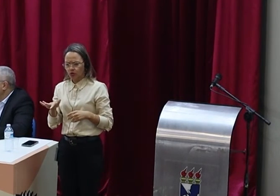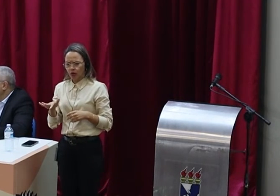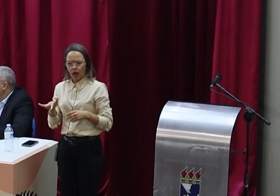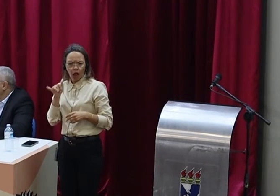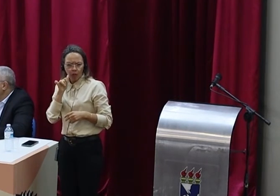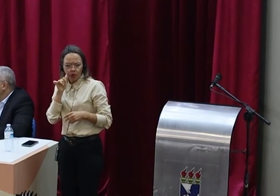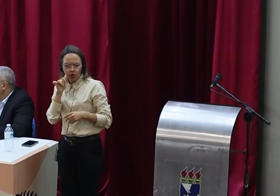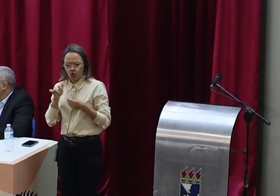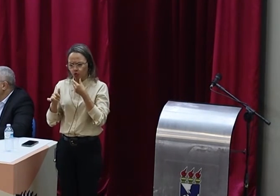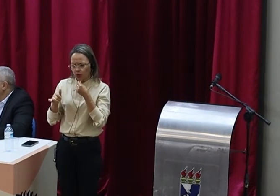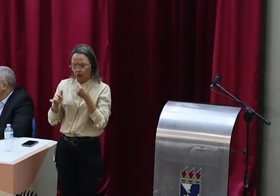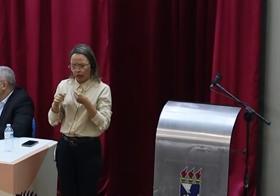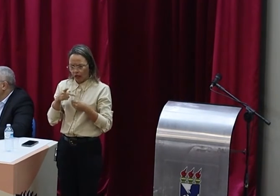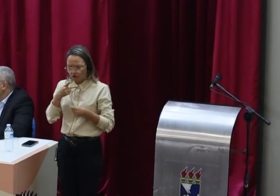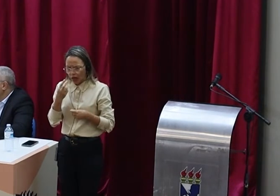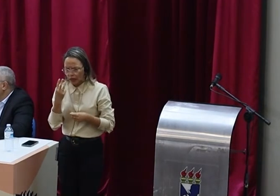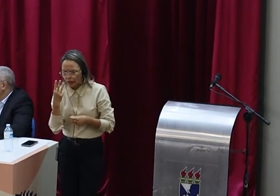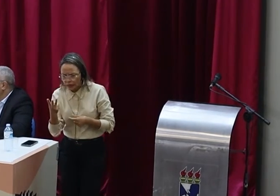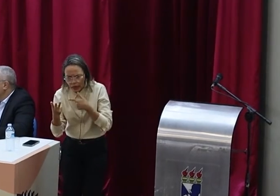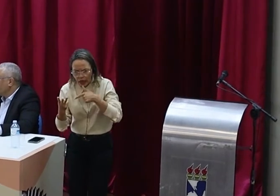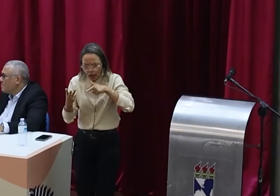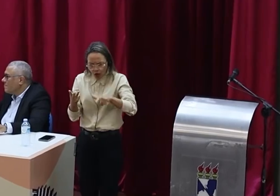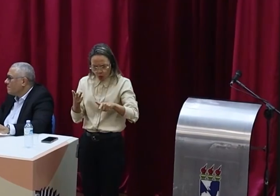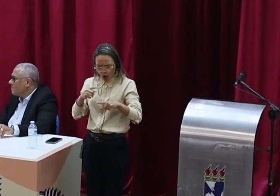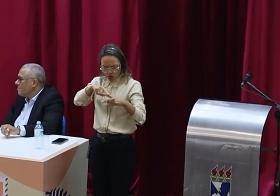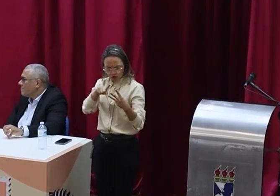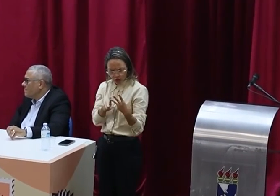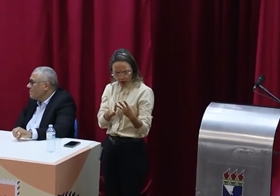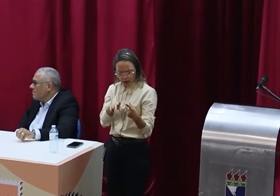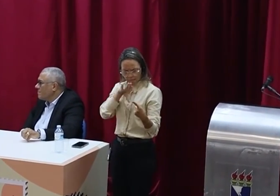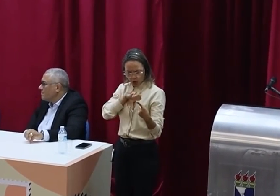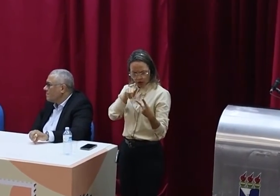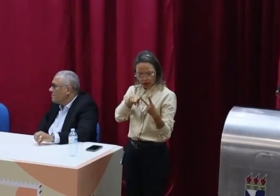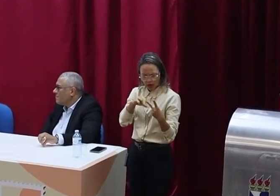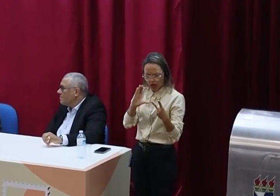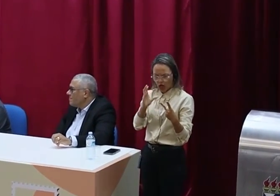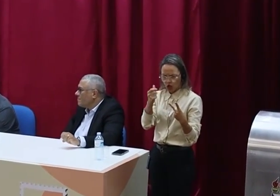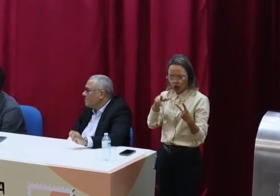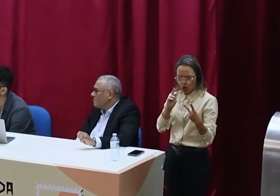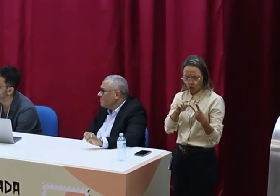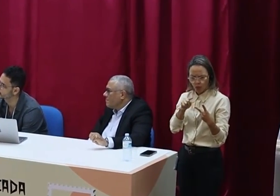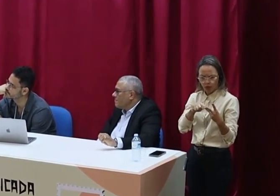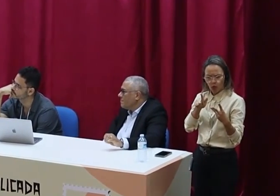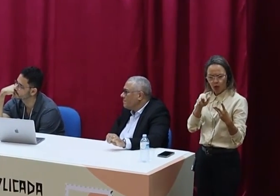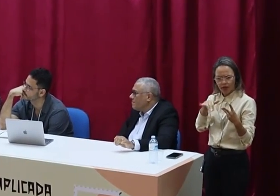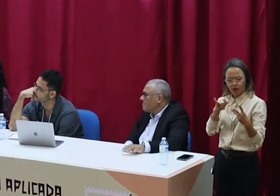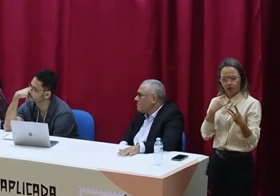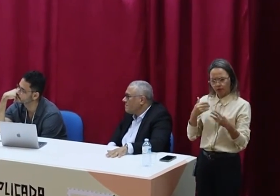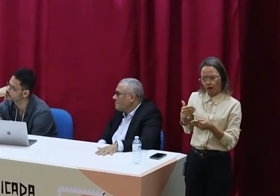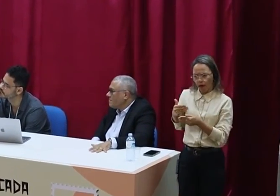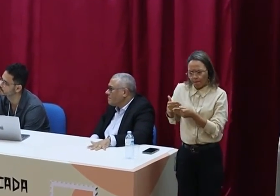lenguas, perfectamente guaraní, castellano y también el portugués. Y me acerqué junto a las niñas,